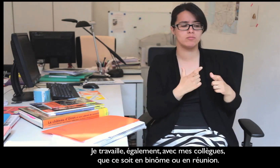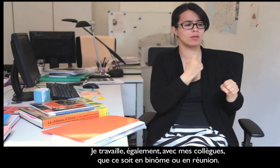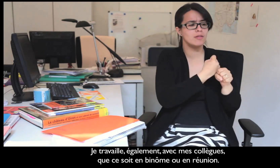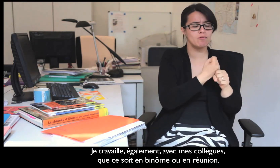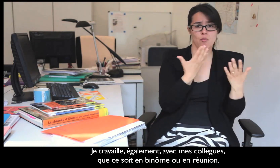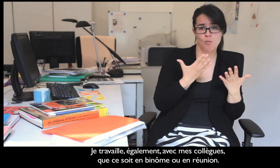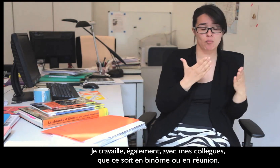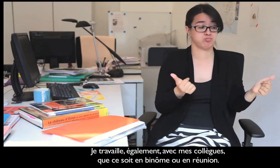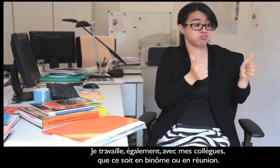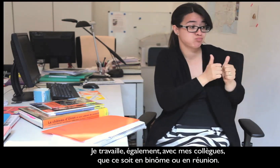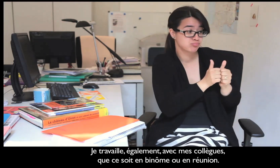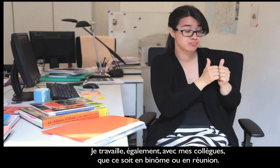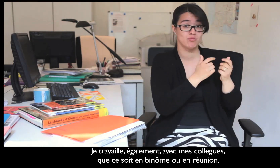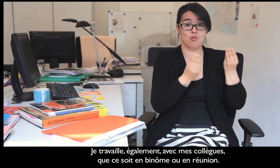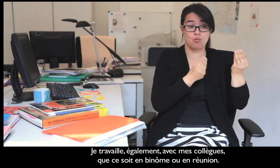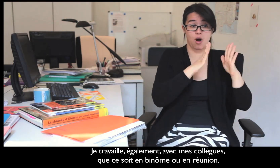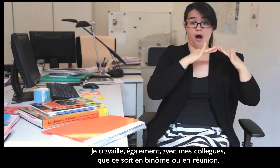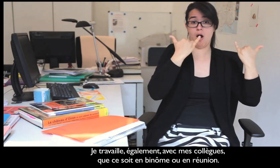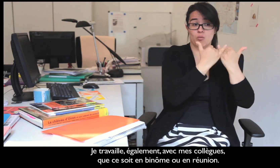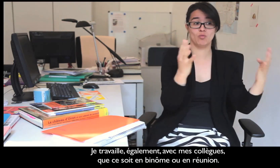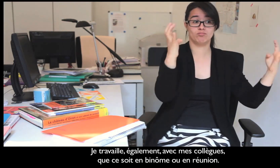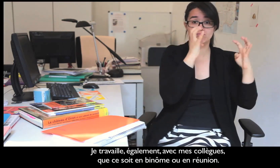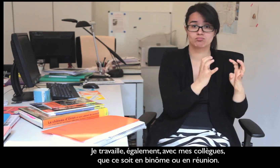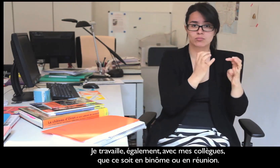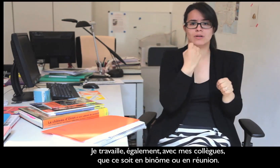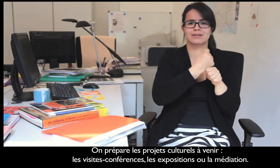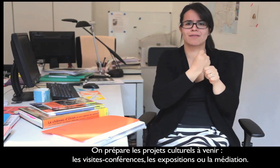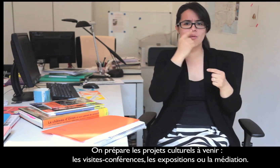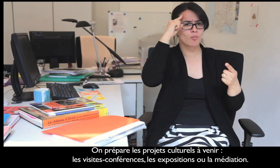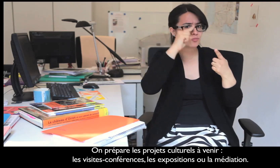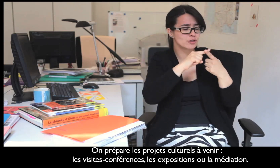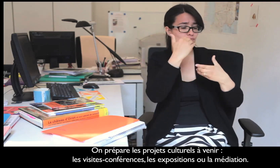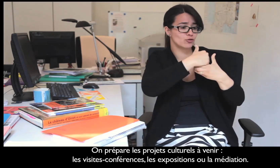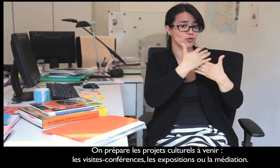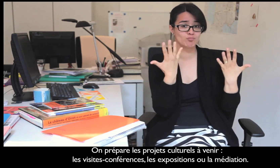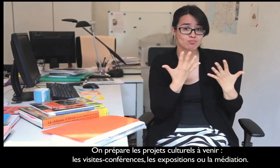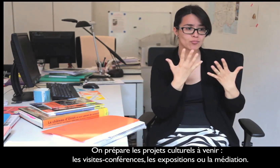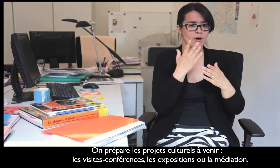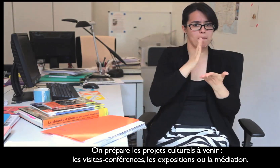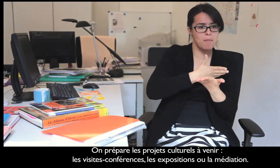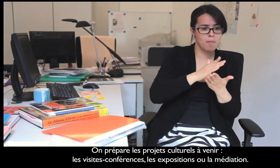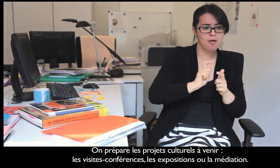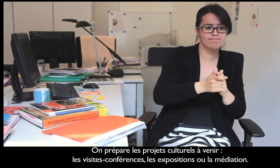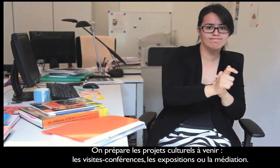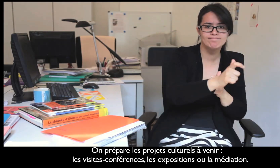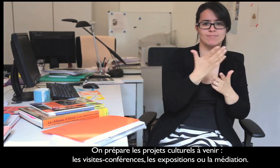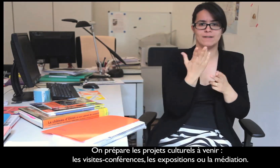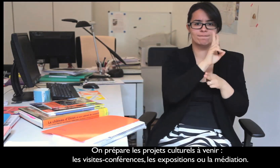collègues, que ce soit en binôme ou en réunion. On prépare les projets culture à l'avenir, les visites